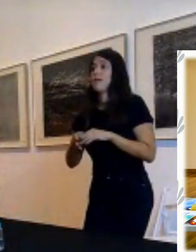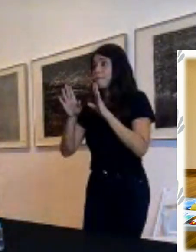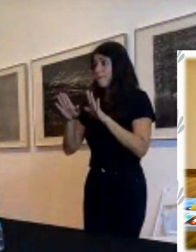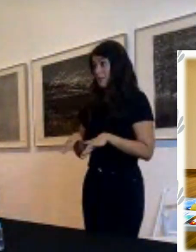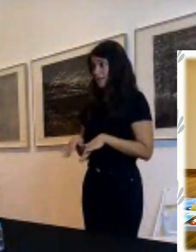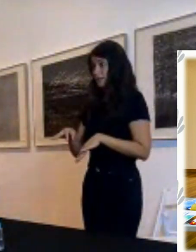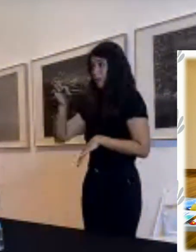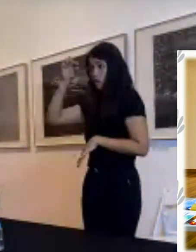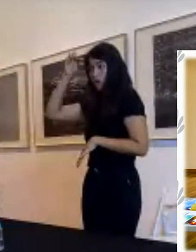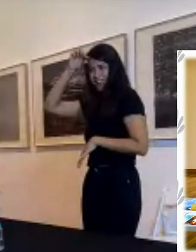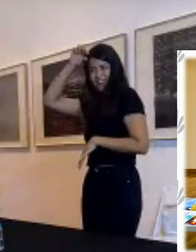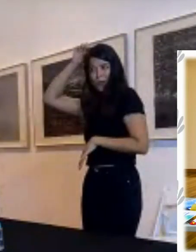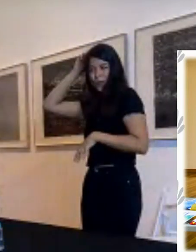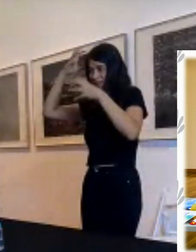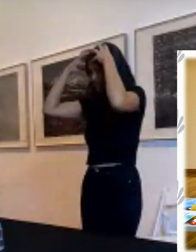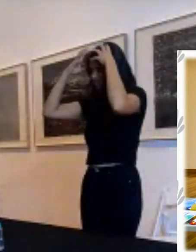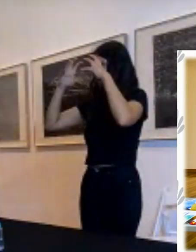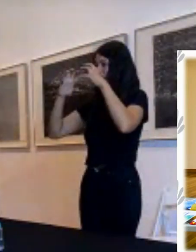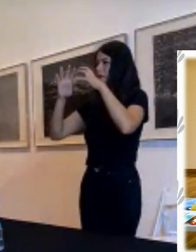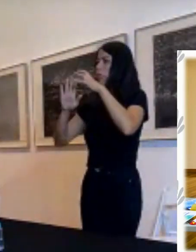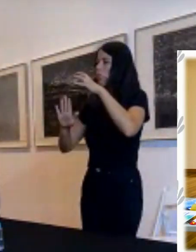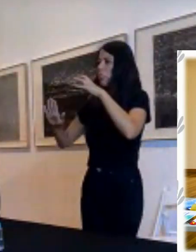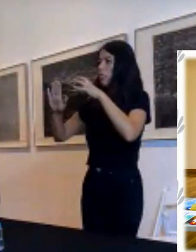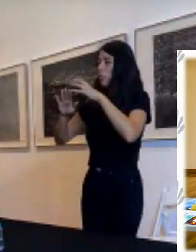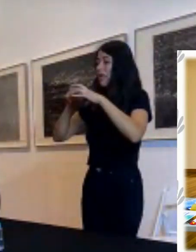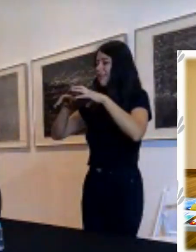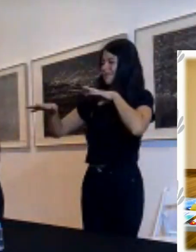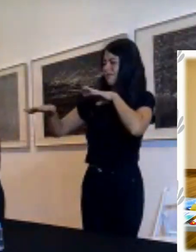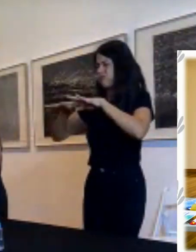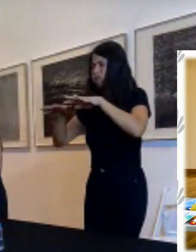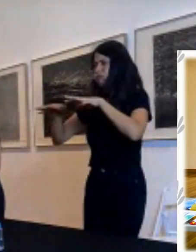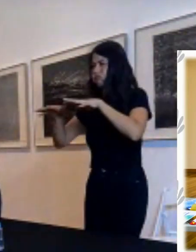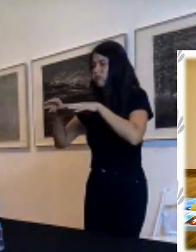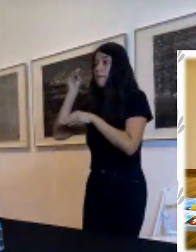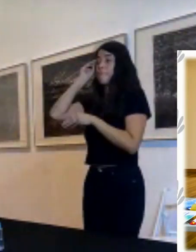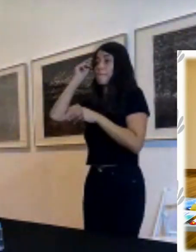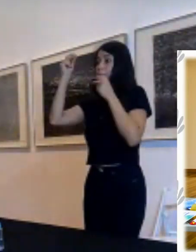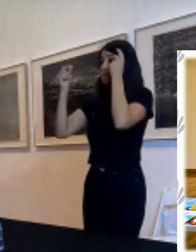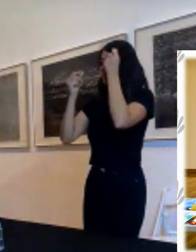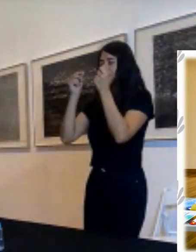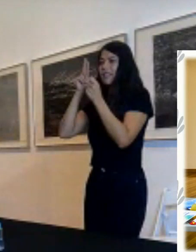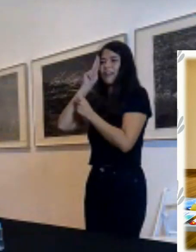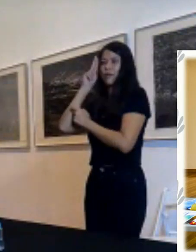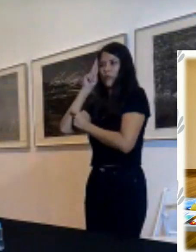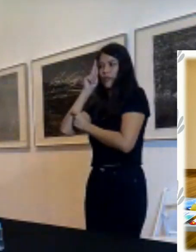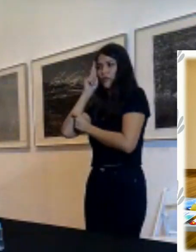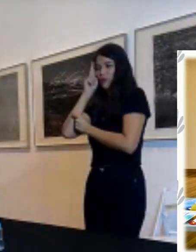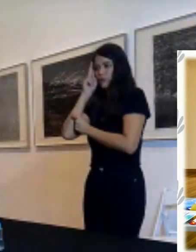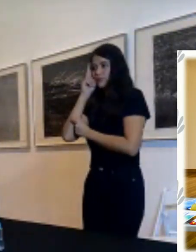neuronas donde no nos movemos, esas cosas, esos recuerdos. Por eso, no solamente